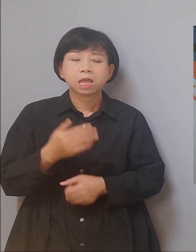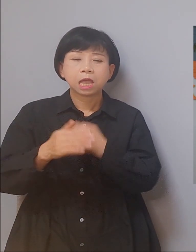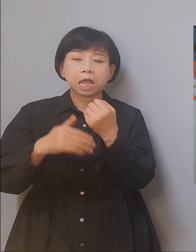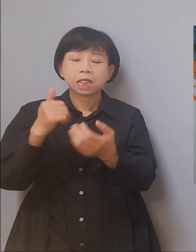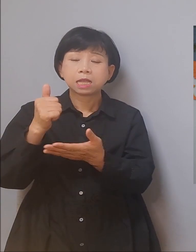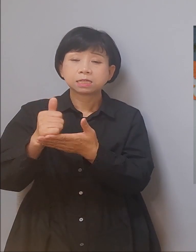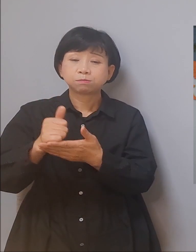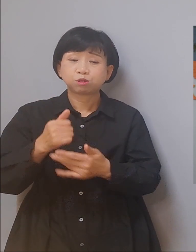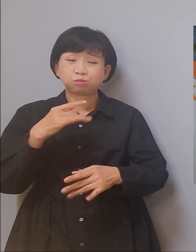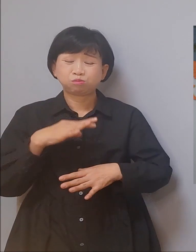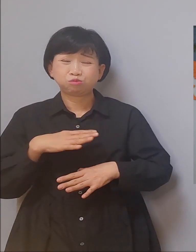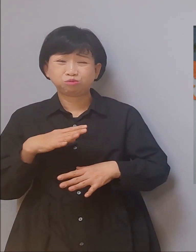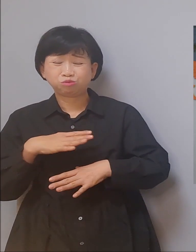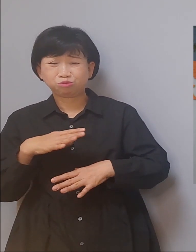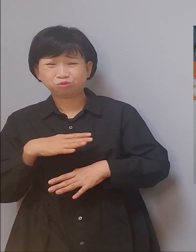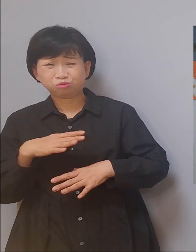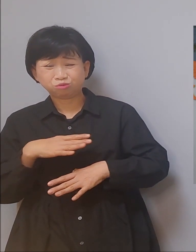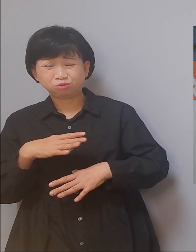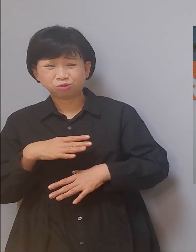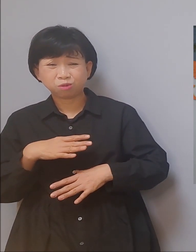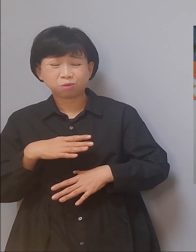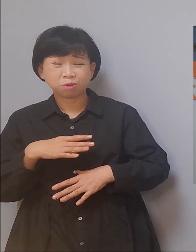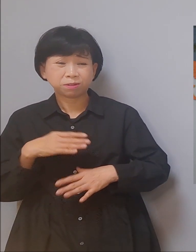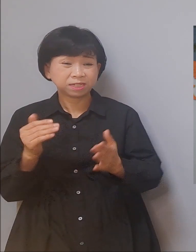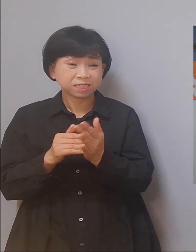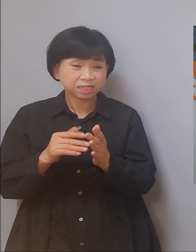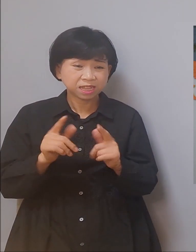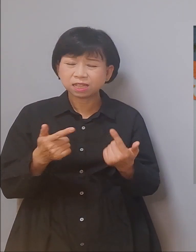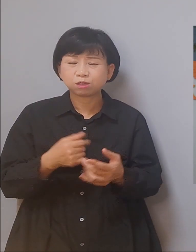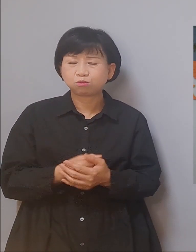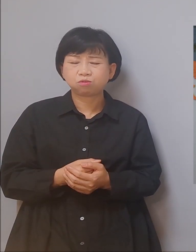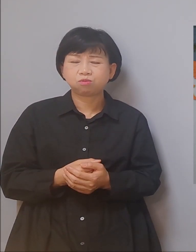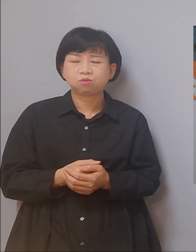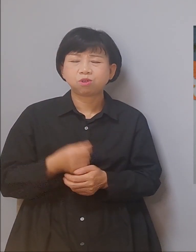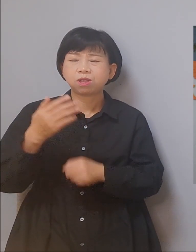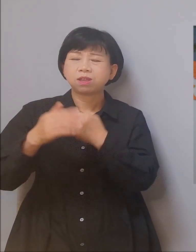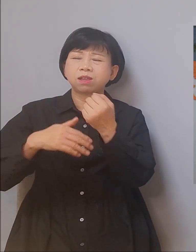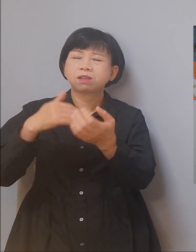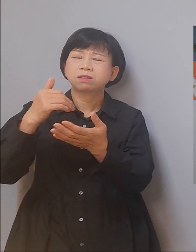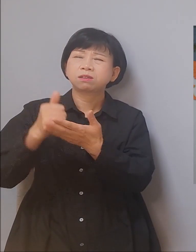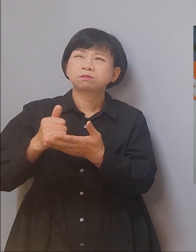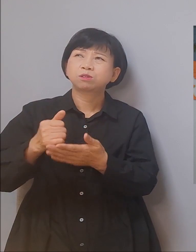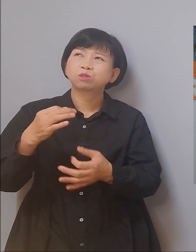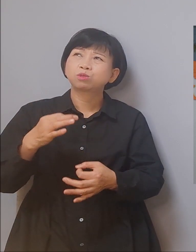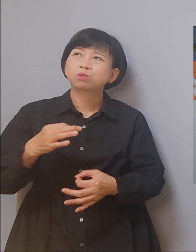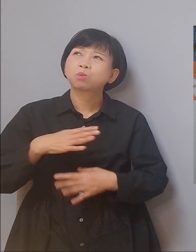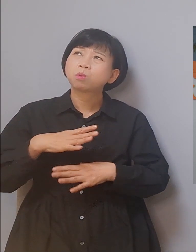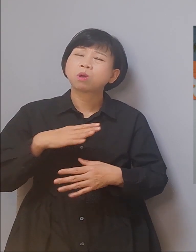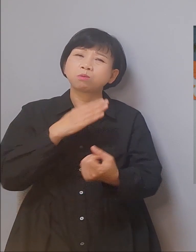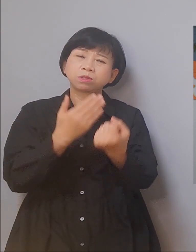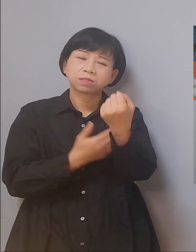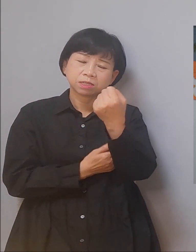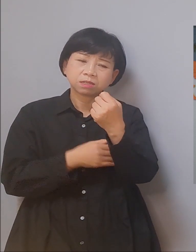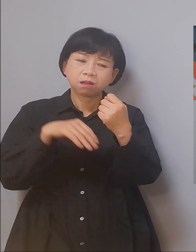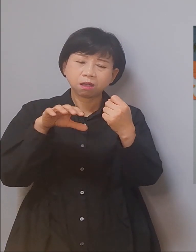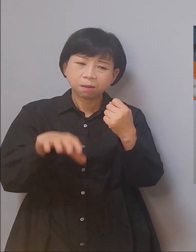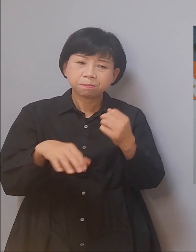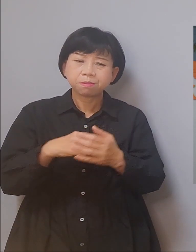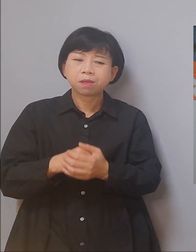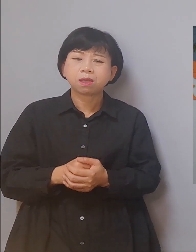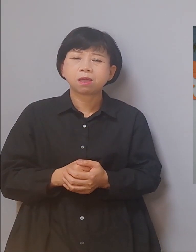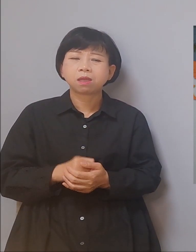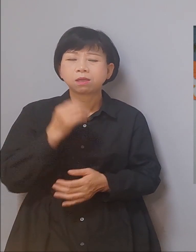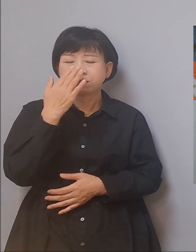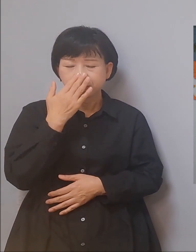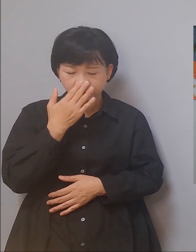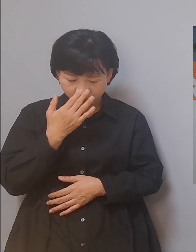하는 것이 아니라 주님의 그 크고 놀라움 앞에 우리가 겸손해지는 겁니다. 우리가 낮아지는 겁니다. 어디